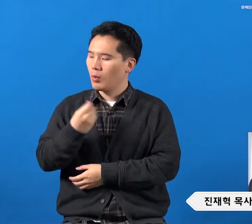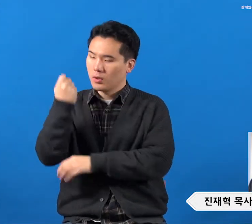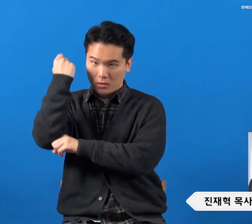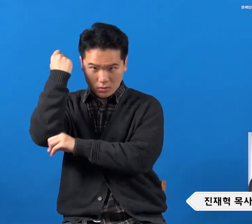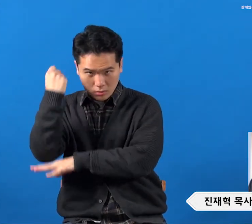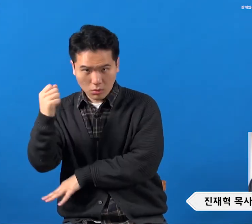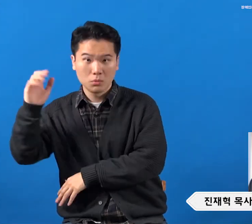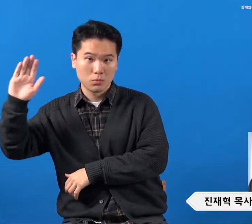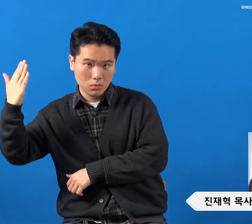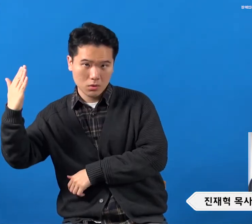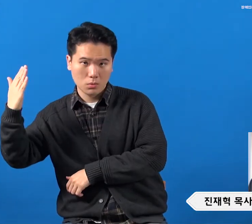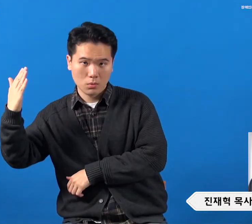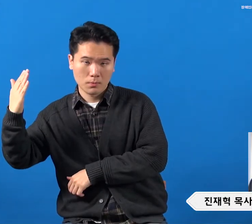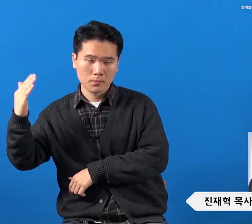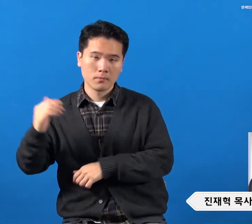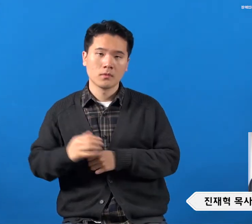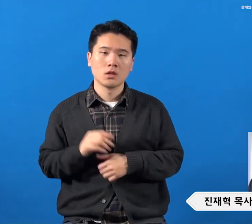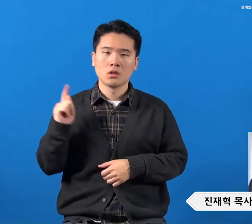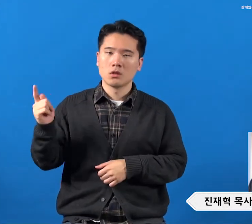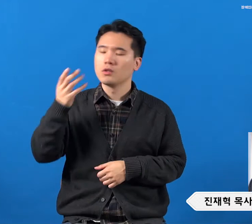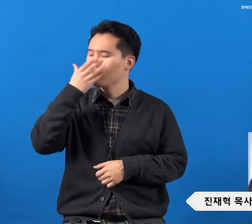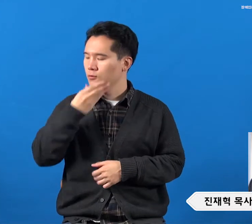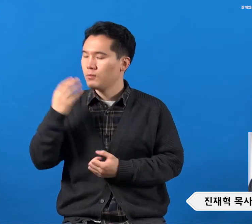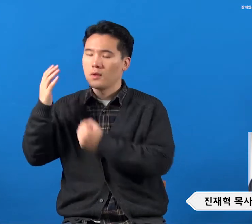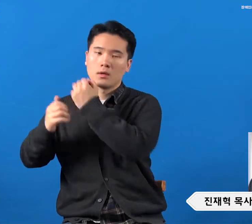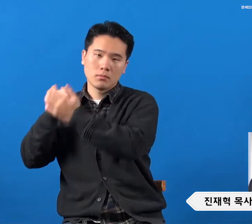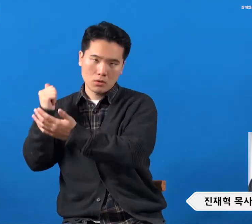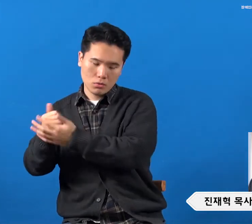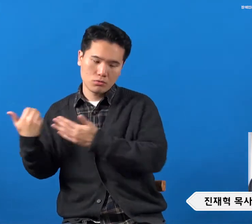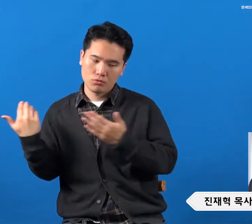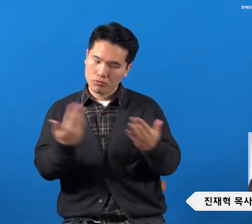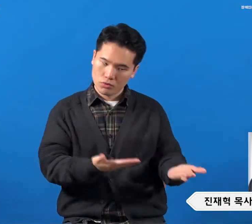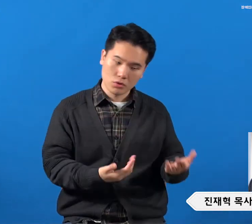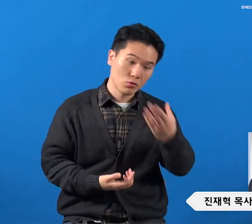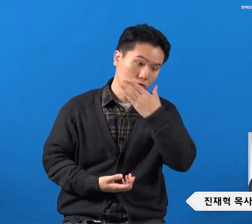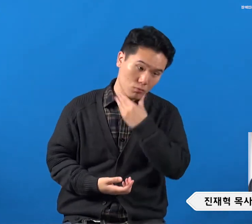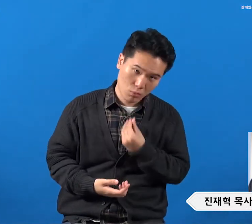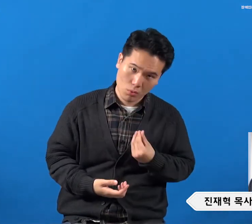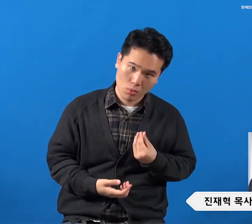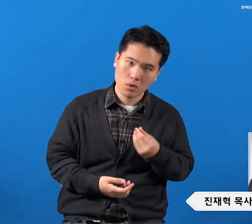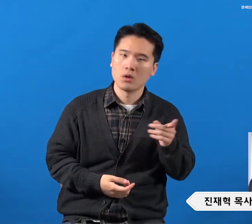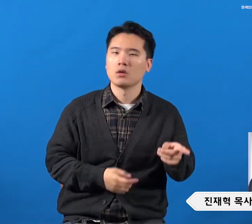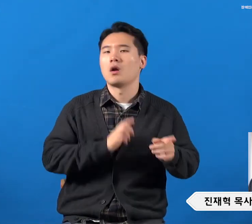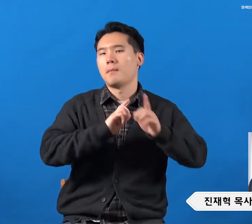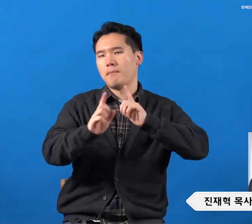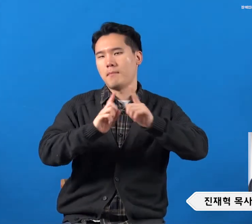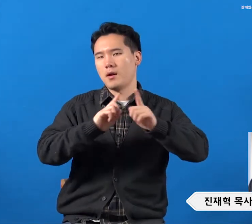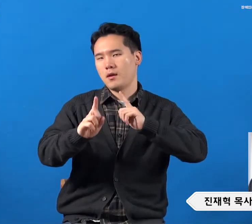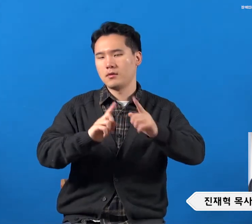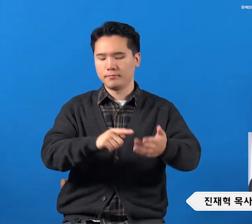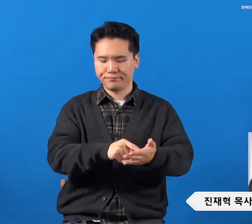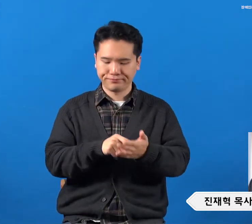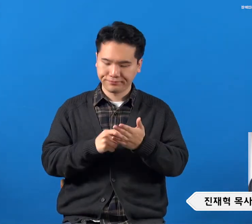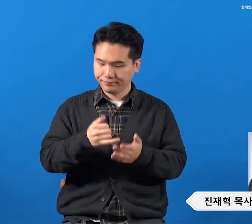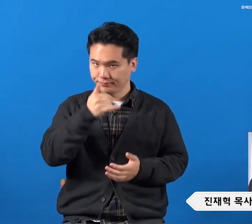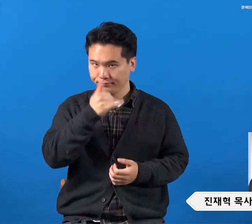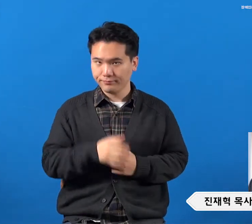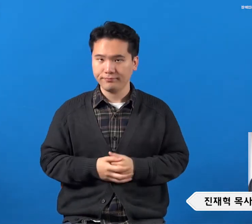근원 되시고 그 축복의 하나님께서 주시는 축복을 성경은 말씀하고